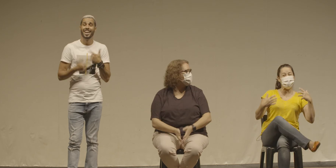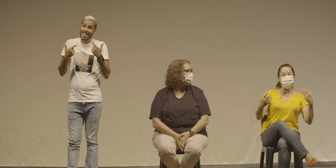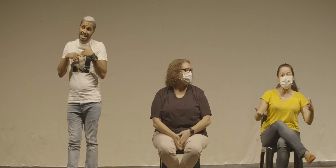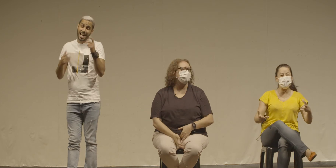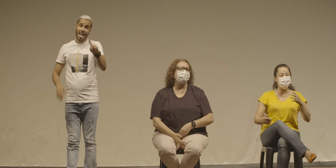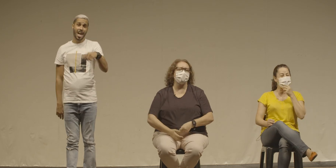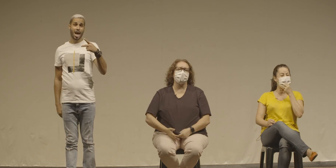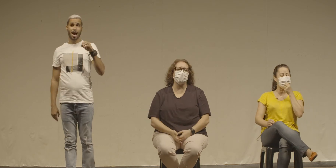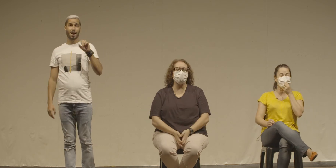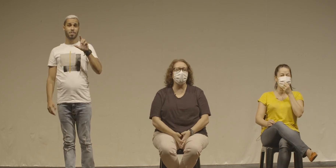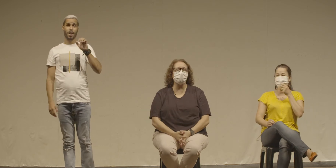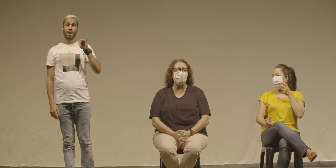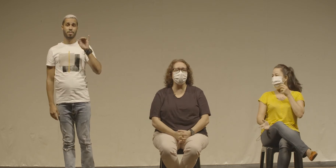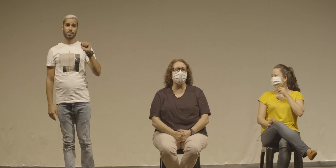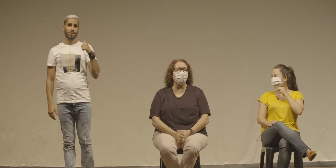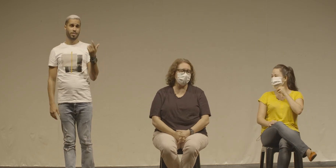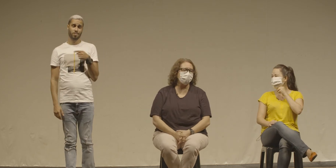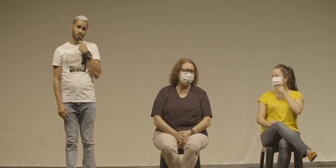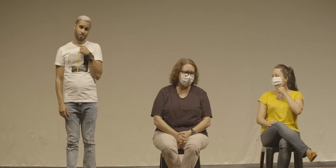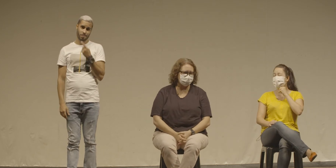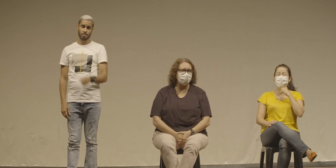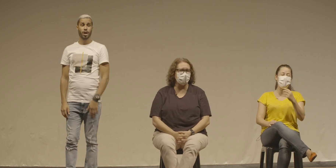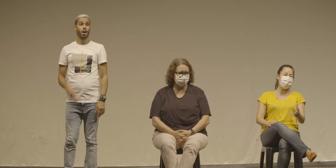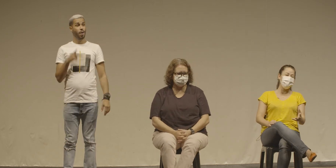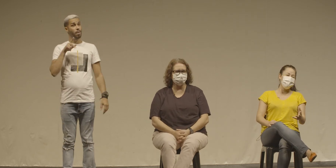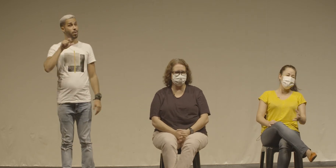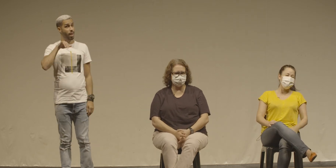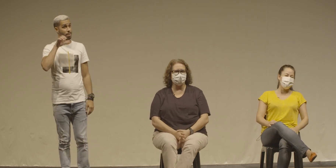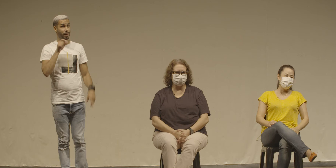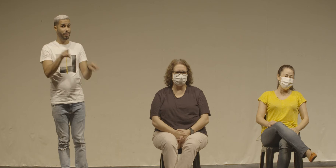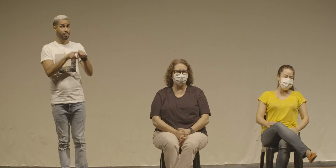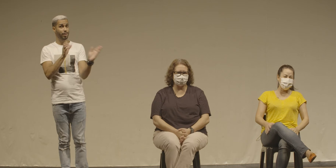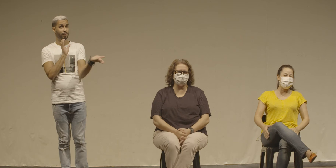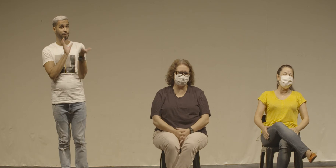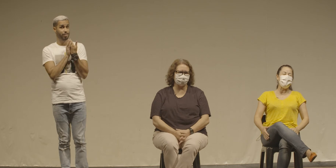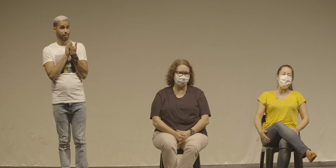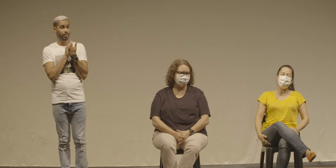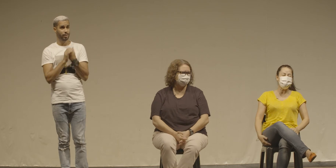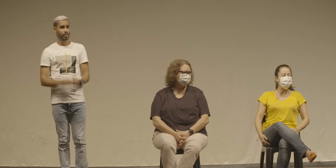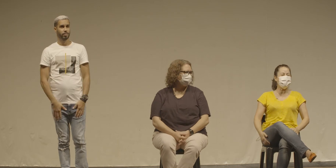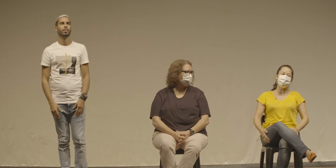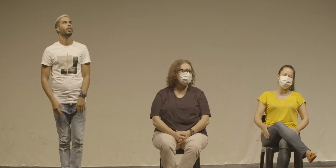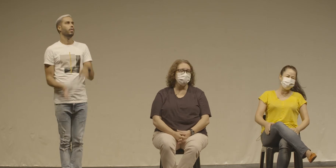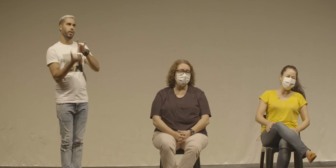Ia criar uma polêmica e não ia... Polêmica e processo. Ninguém precisa disso.